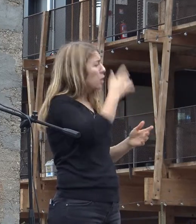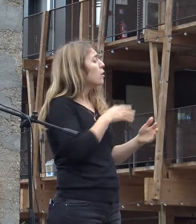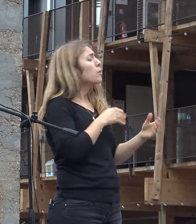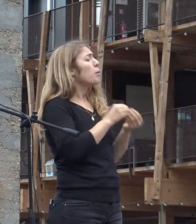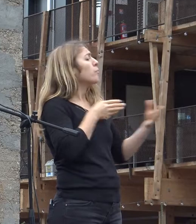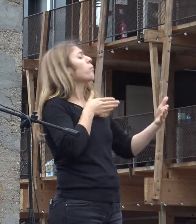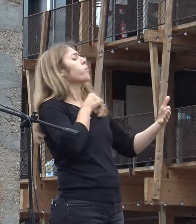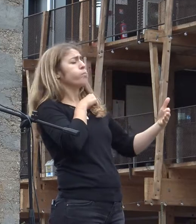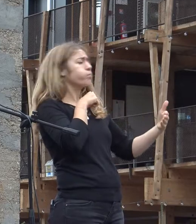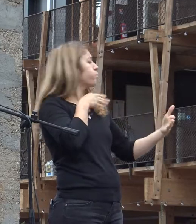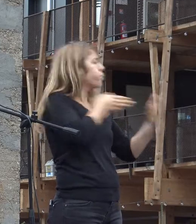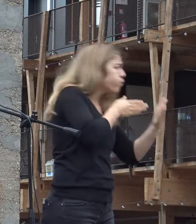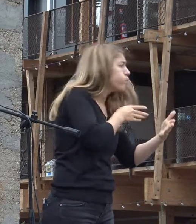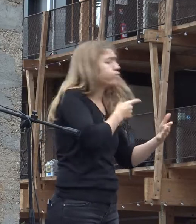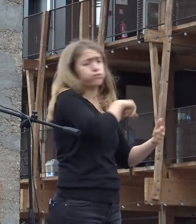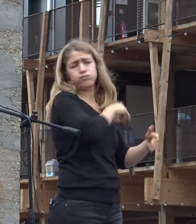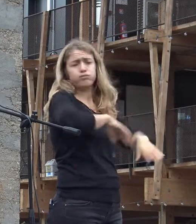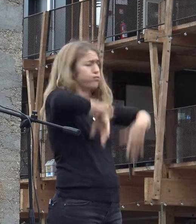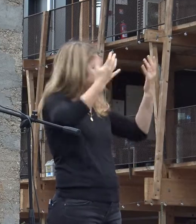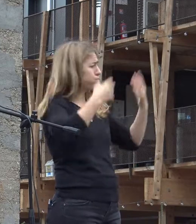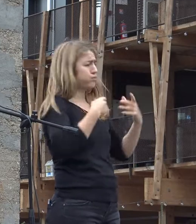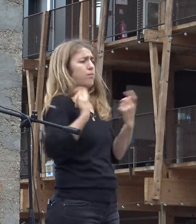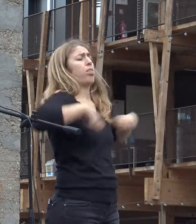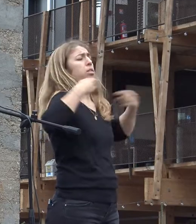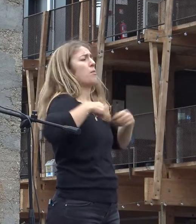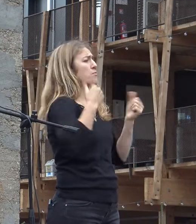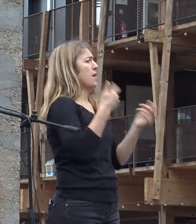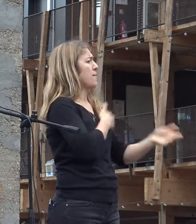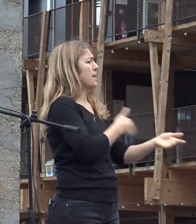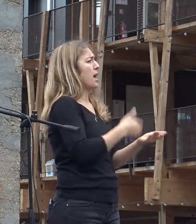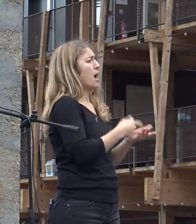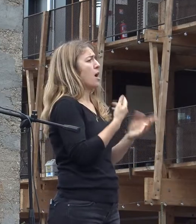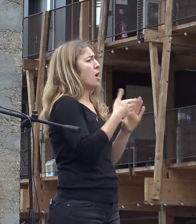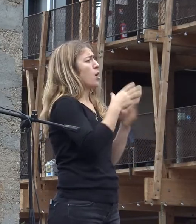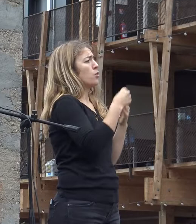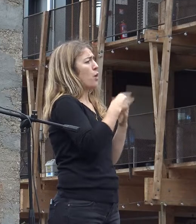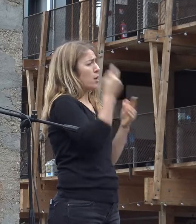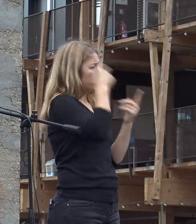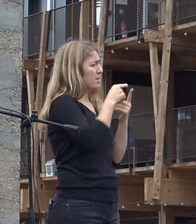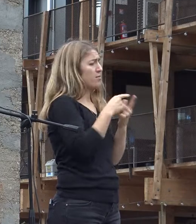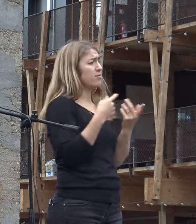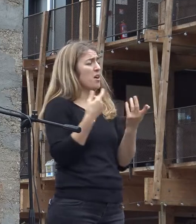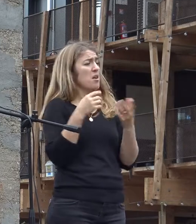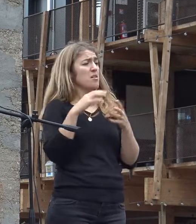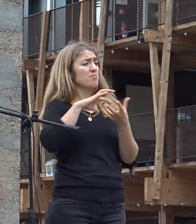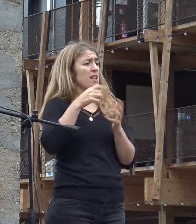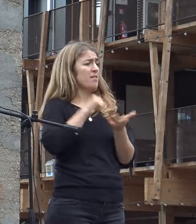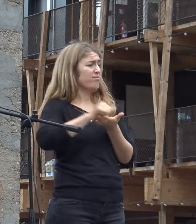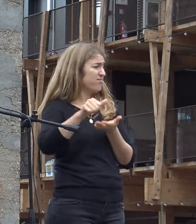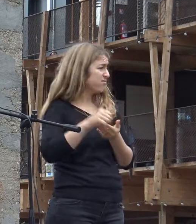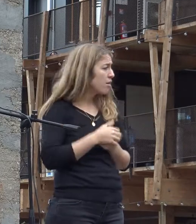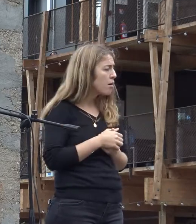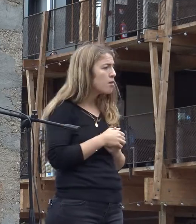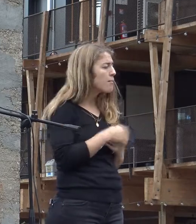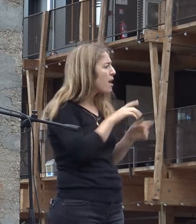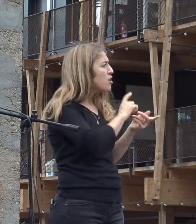sa puissance, avec ses milliers de milliards de dollars investis dans la destruction de notre planète? Comment faire changer de